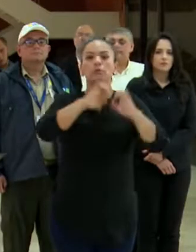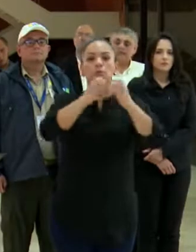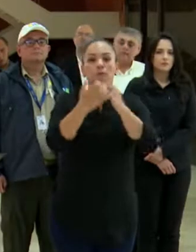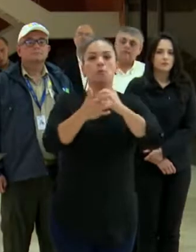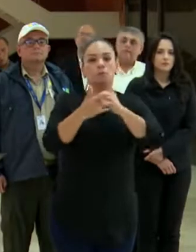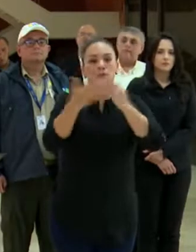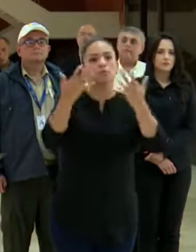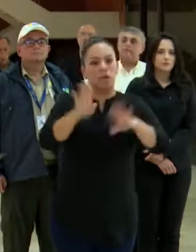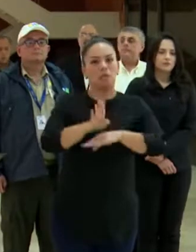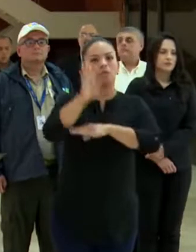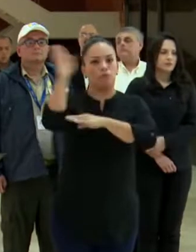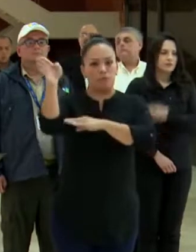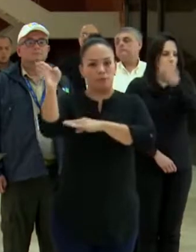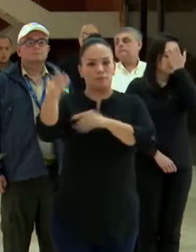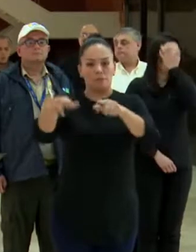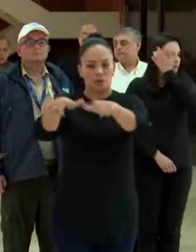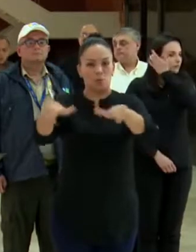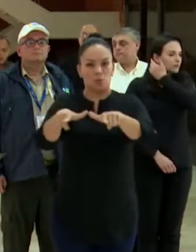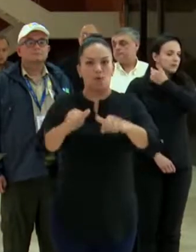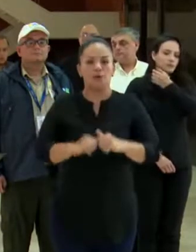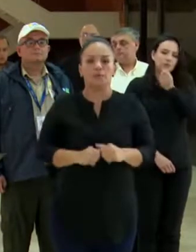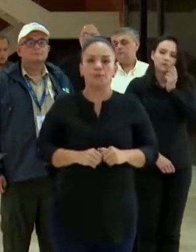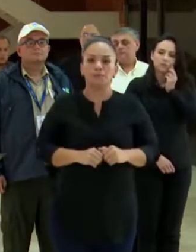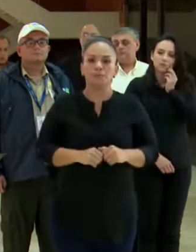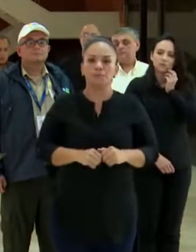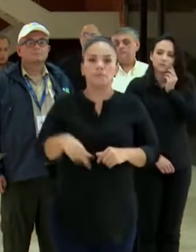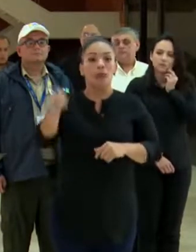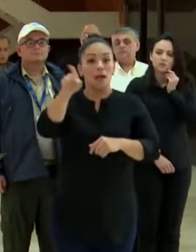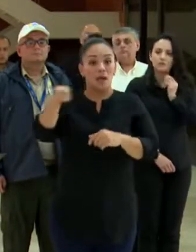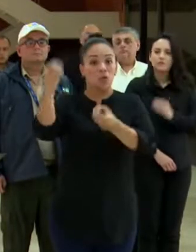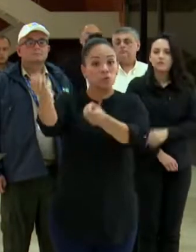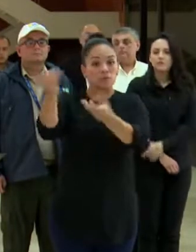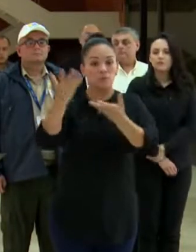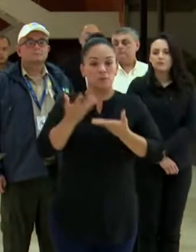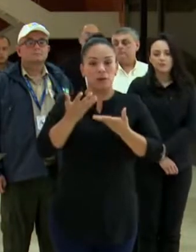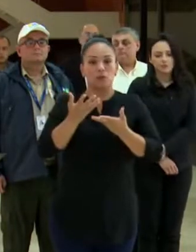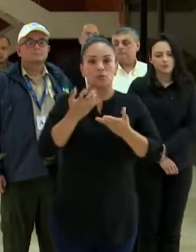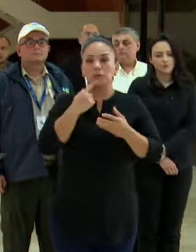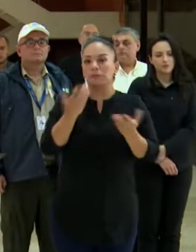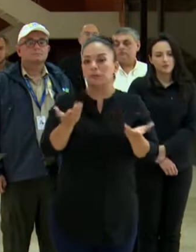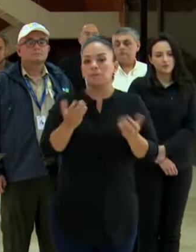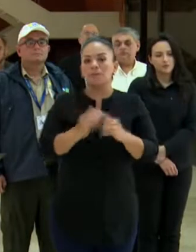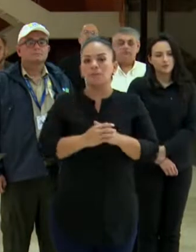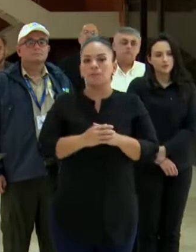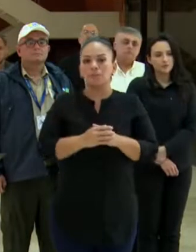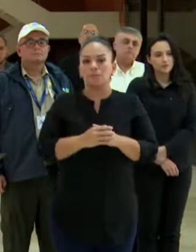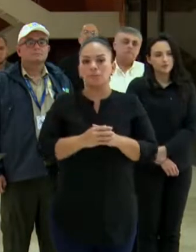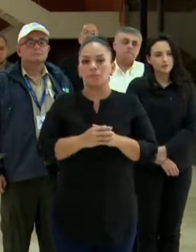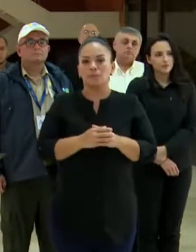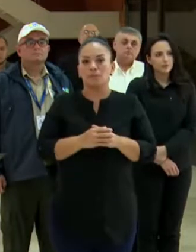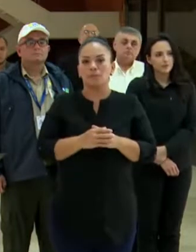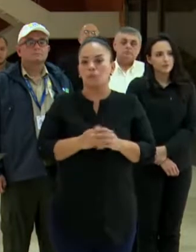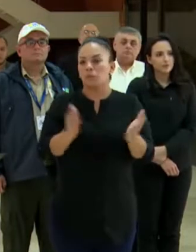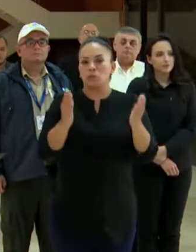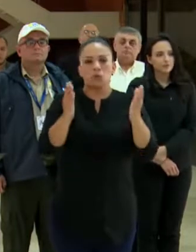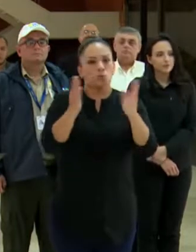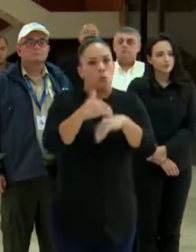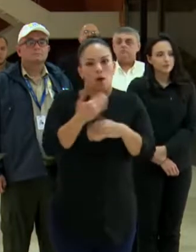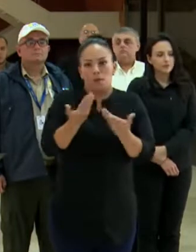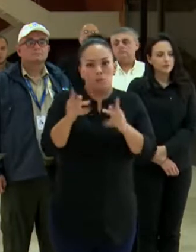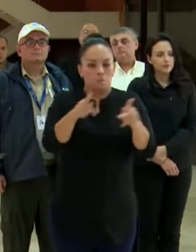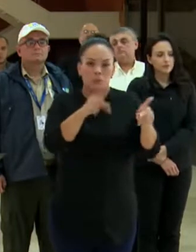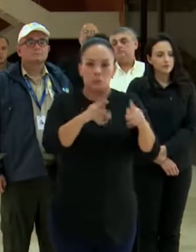trasladó a la zona y preliminarmente nos señalan que no hay infraestructura ni poblaciones en